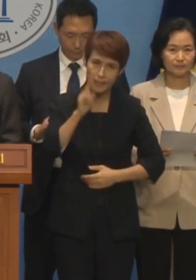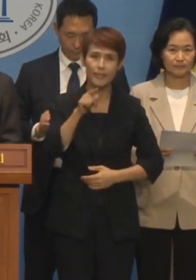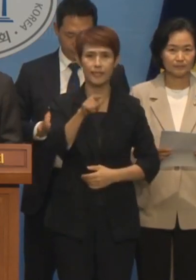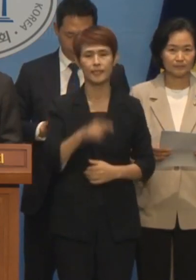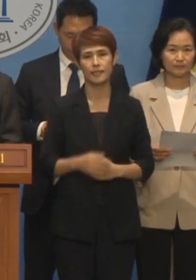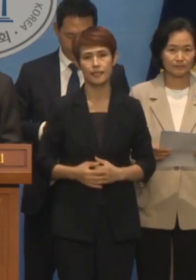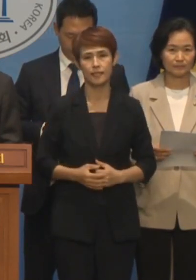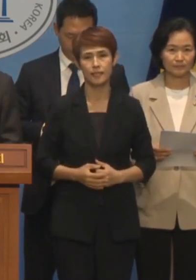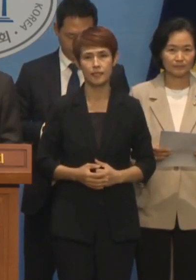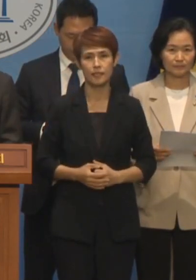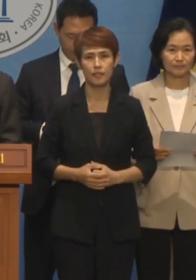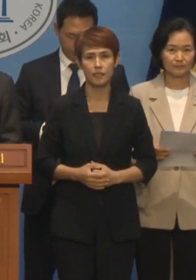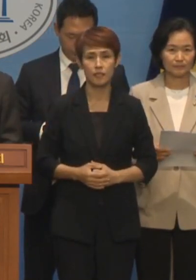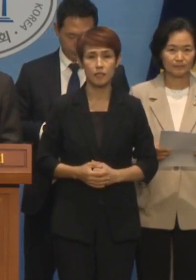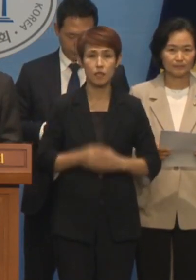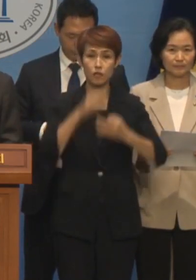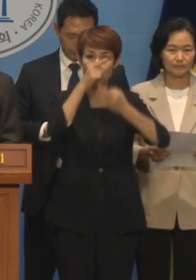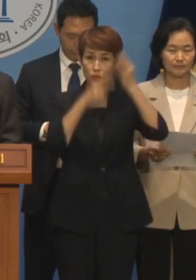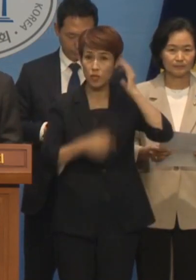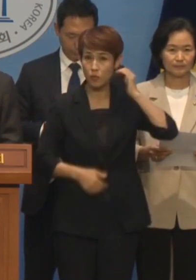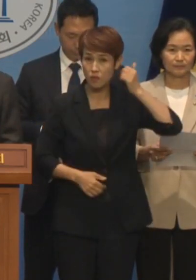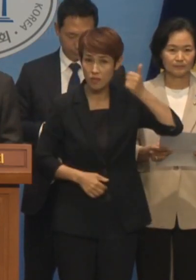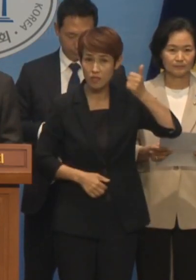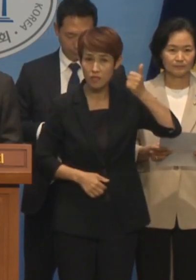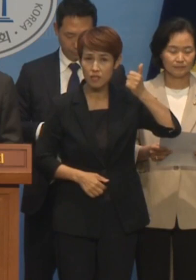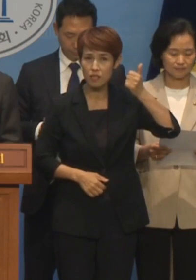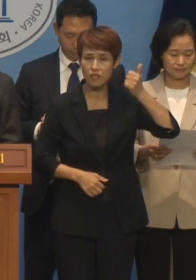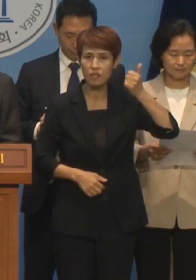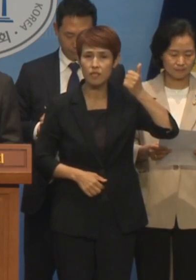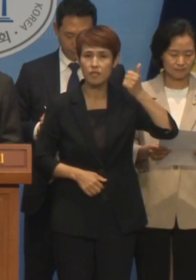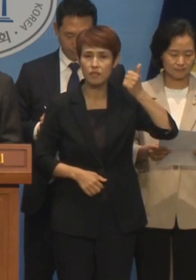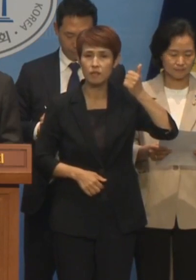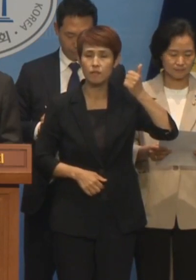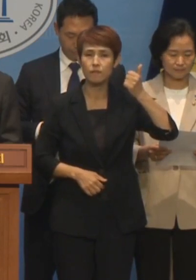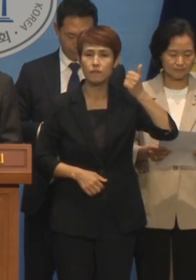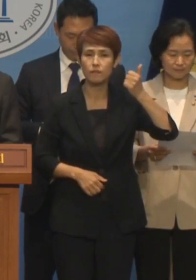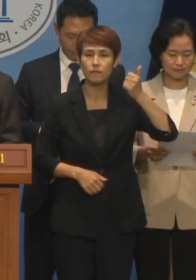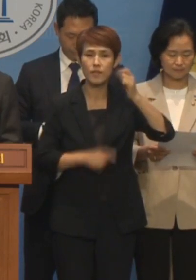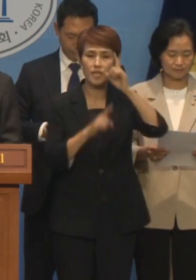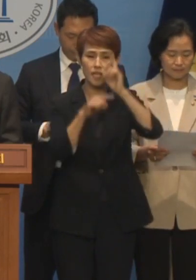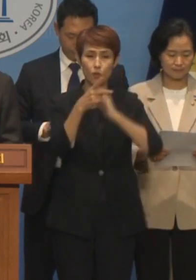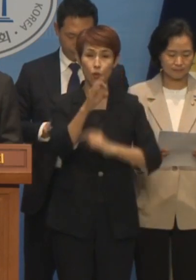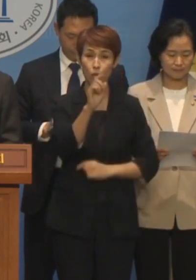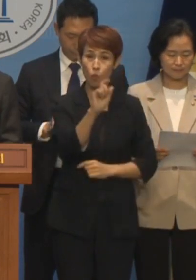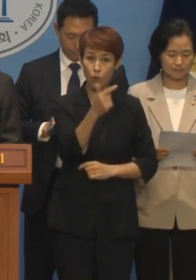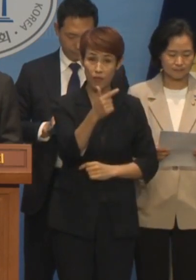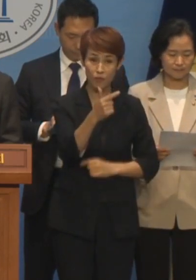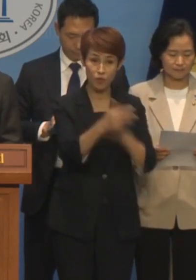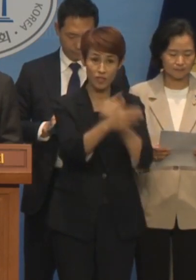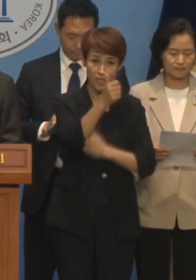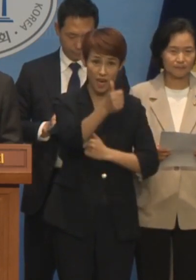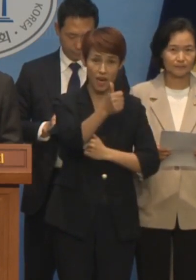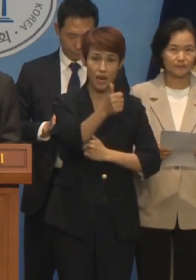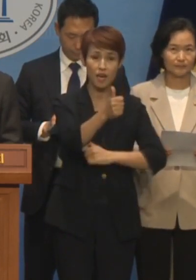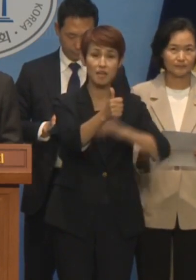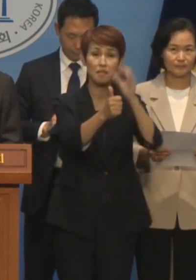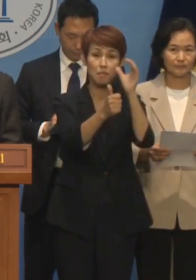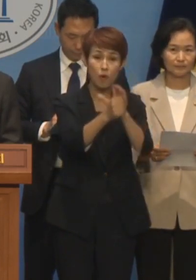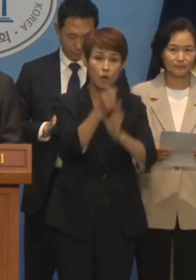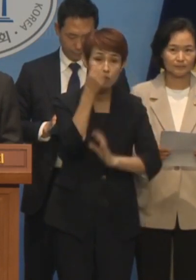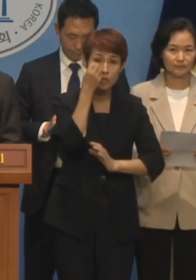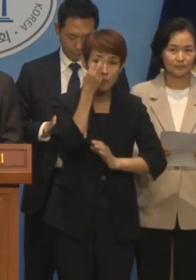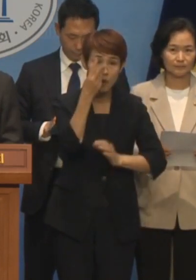인사다. 윤석열 대통령의 현직 특보였던 이동관 위원장은 임명한 지 3개월